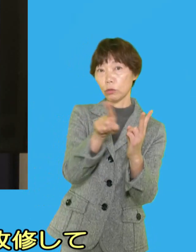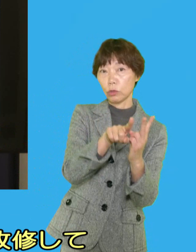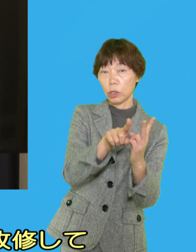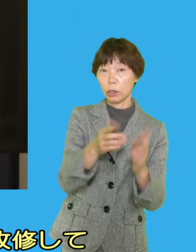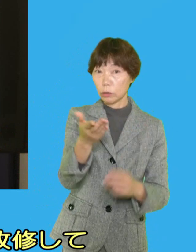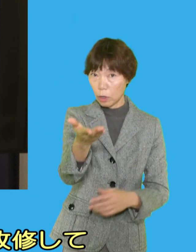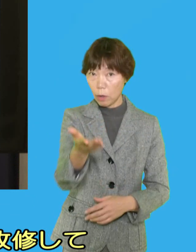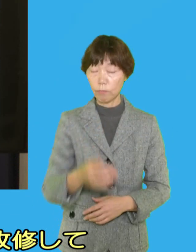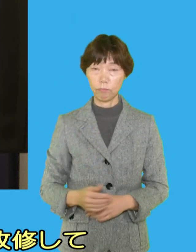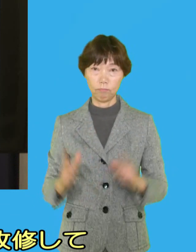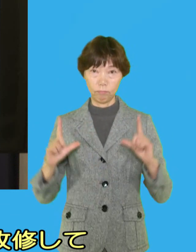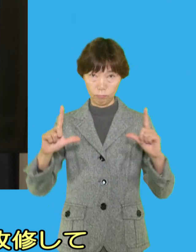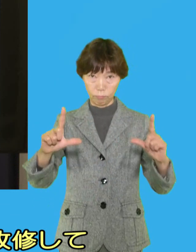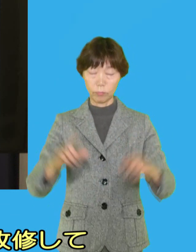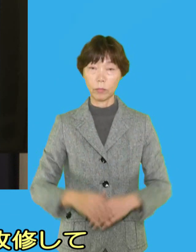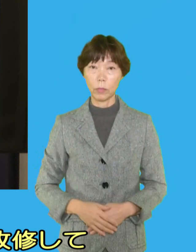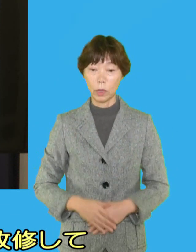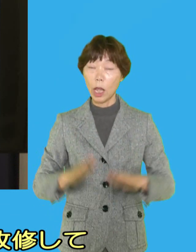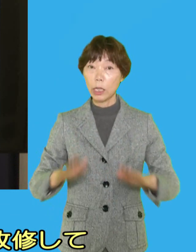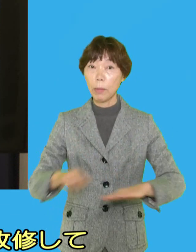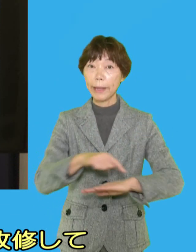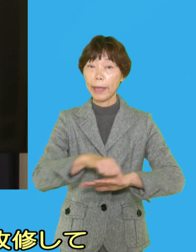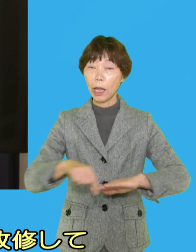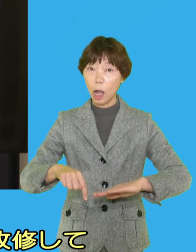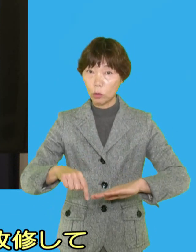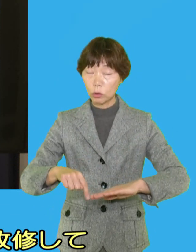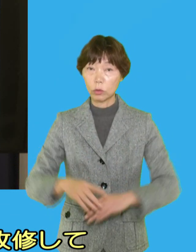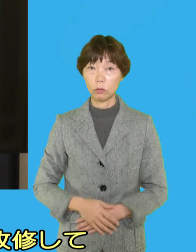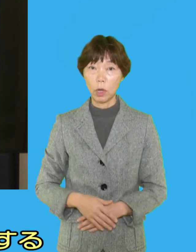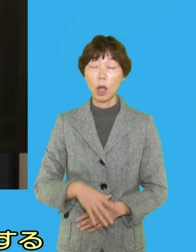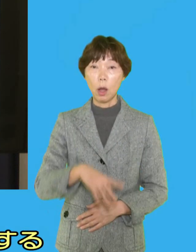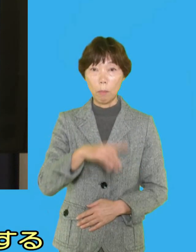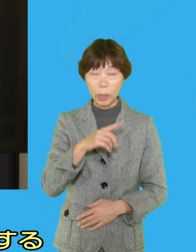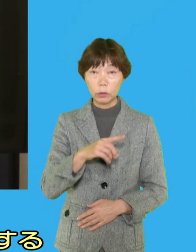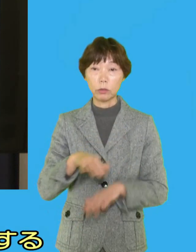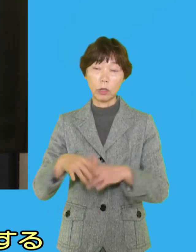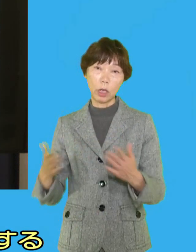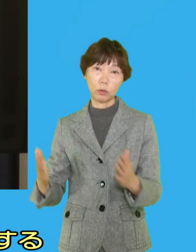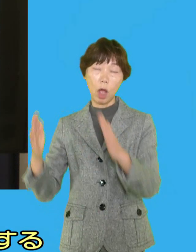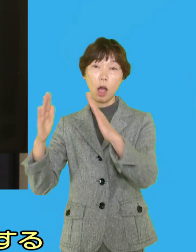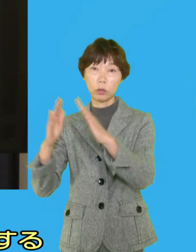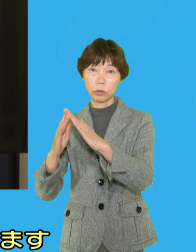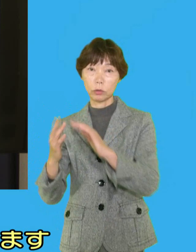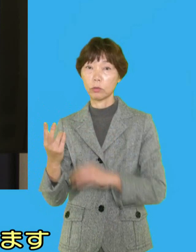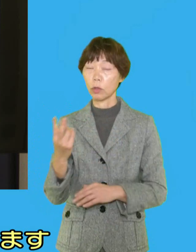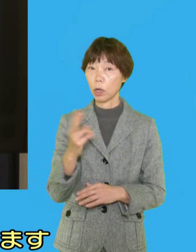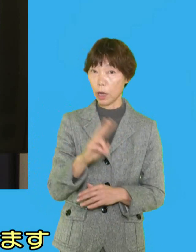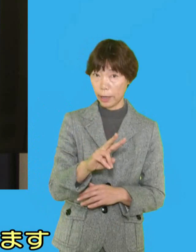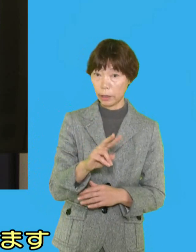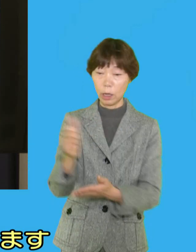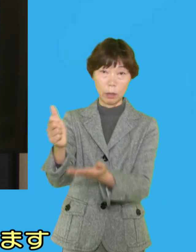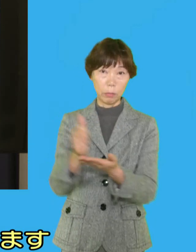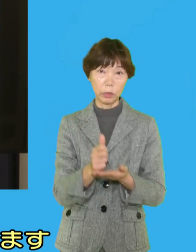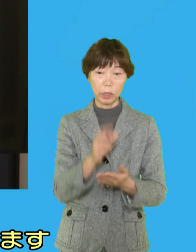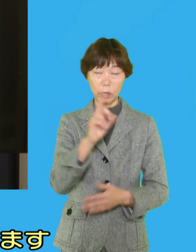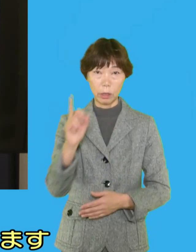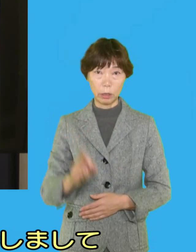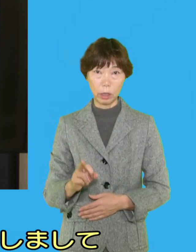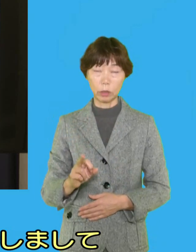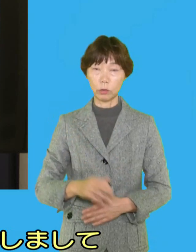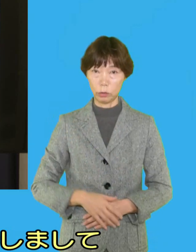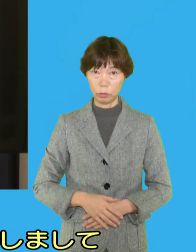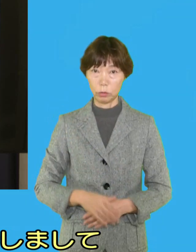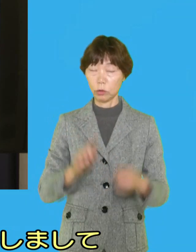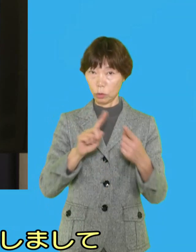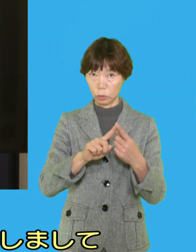今計画しているのはまずはレストハウスを改修してビジターセンターにすると。でここはまあその時点でも一つあります。そ